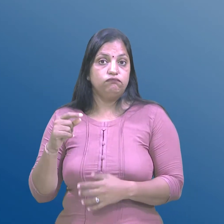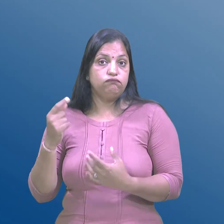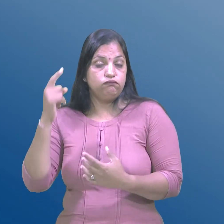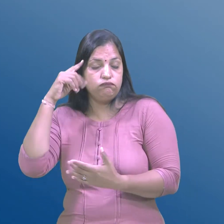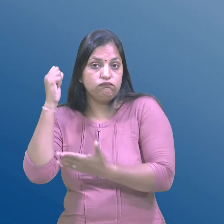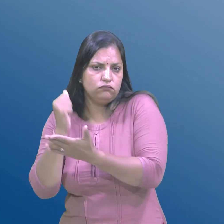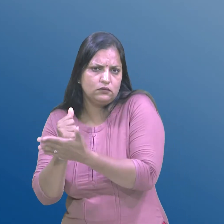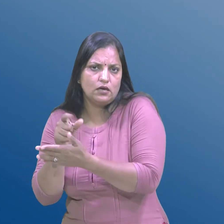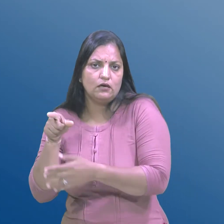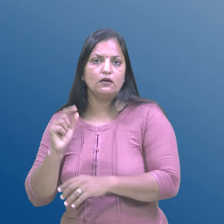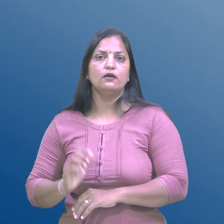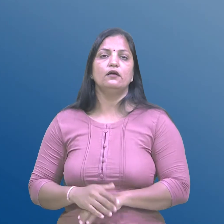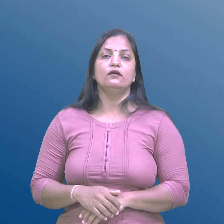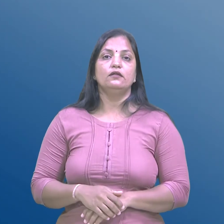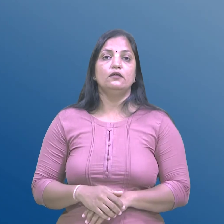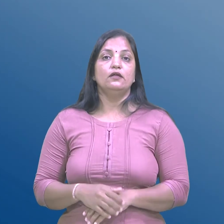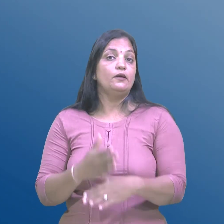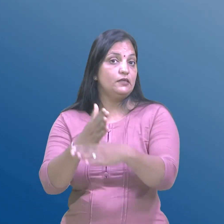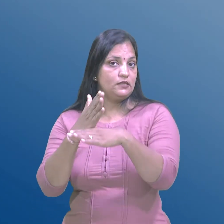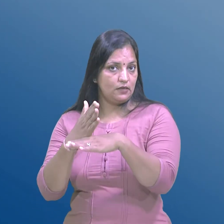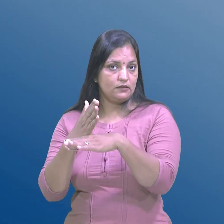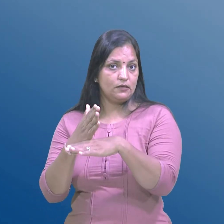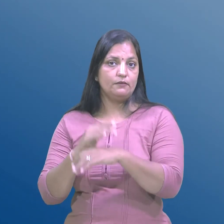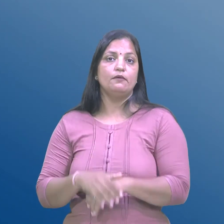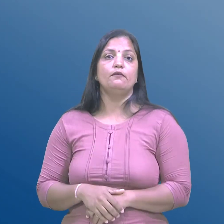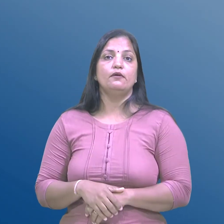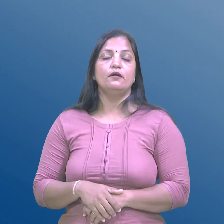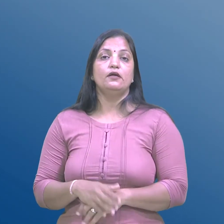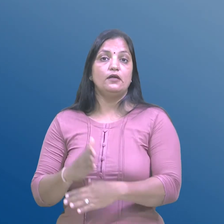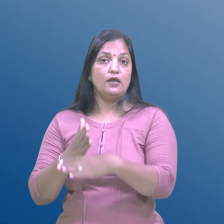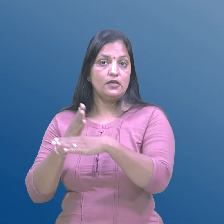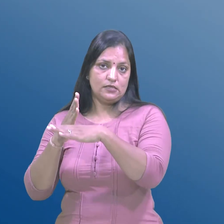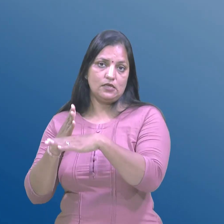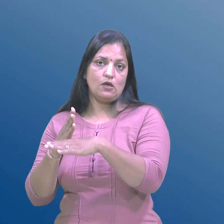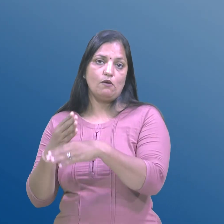તેને સુરક્ષિત કસ્ટડી પૂરી પાડવી.